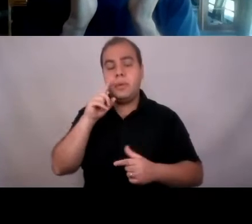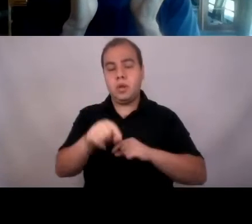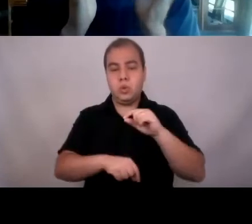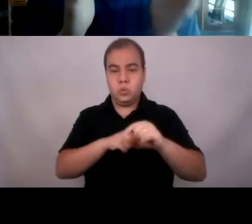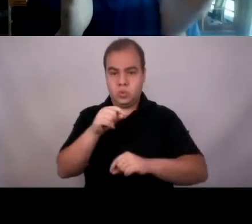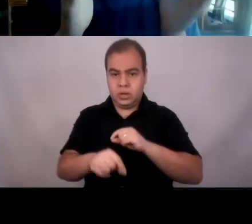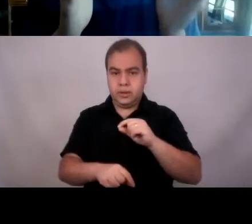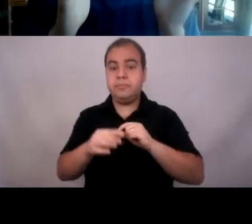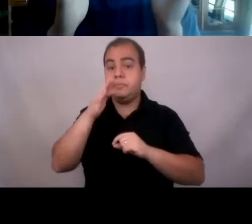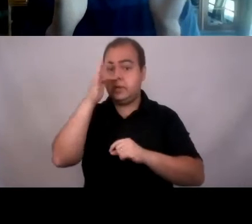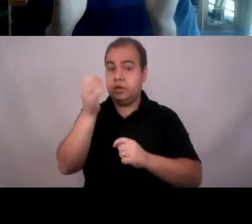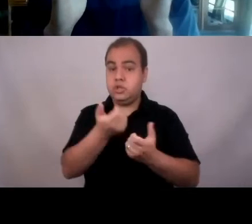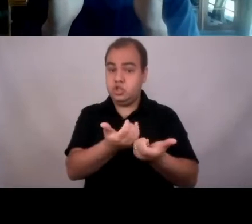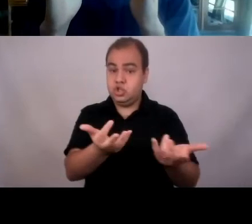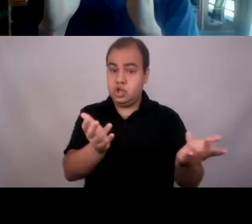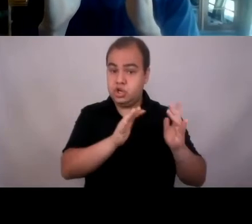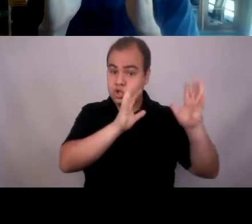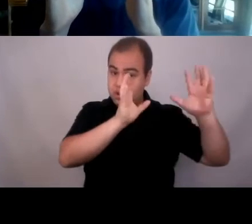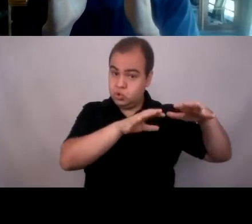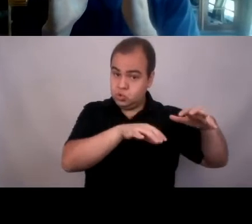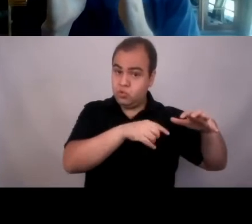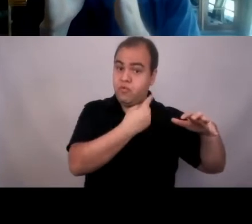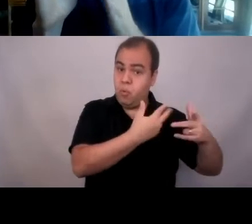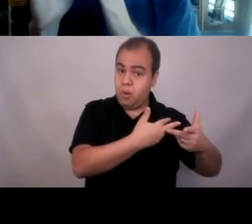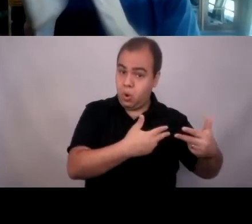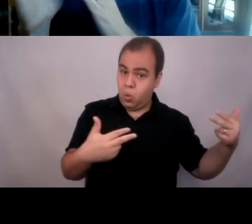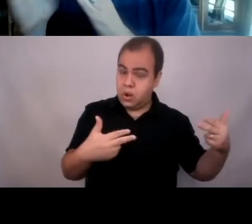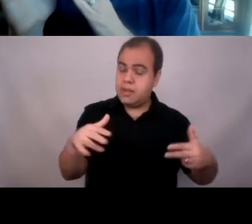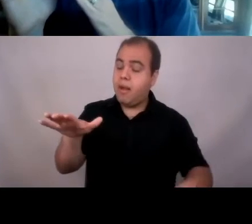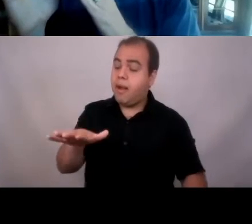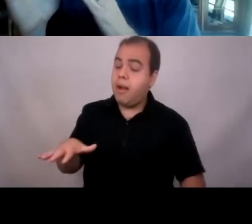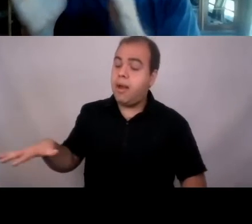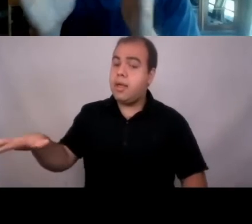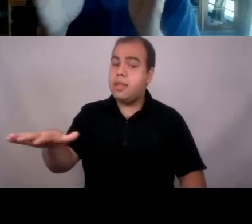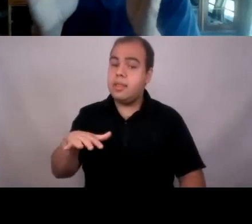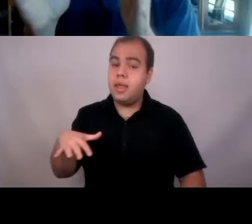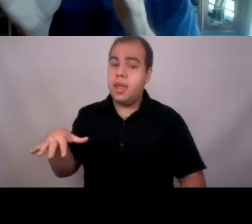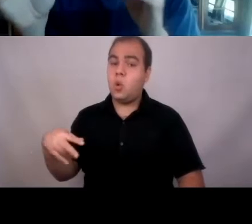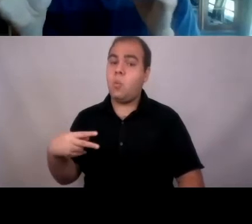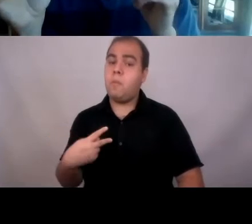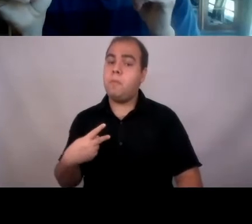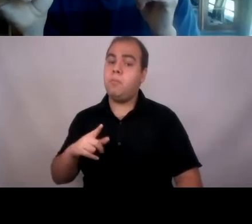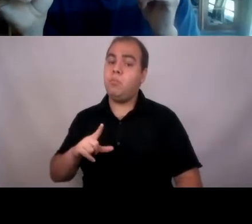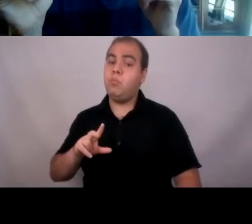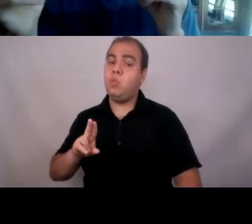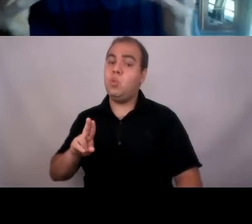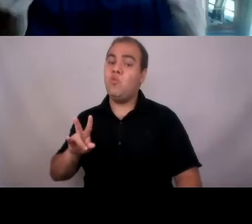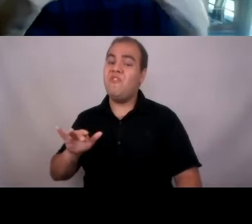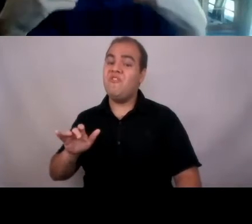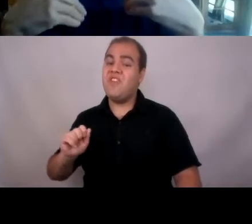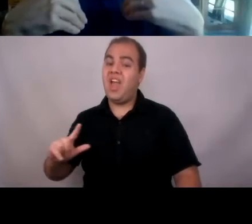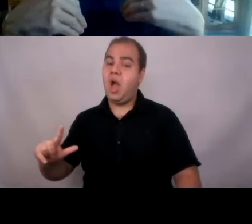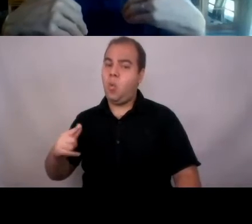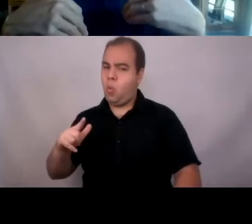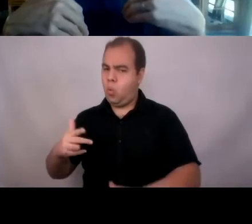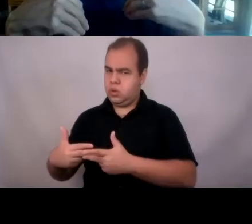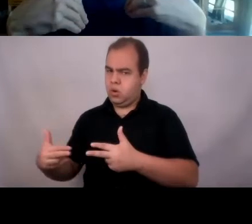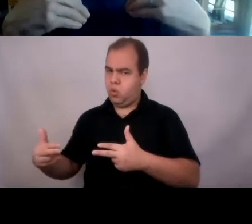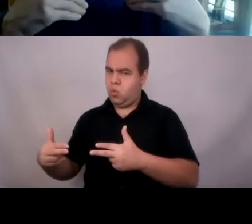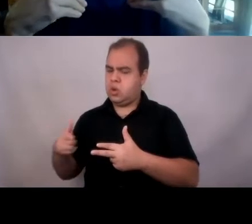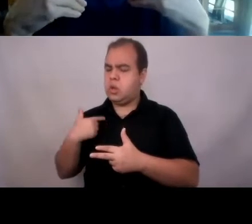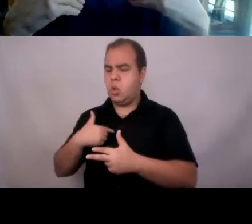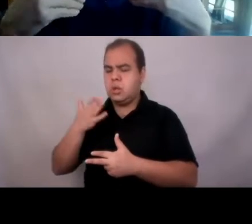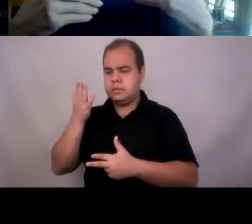de chuva é uma coisa, canteiro pluvial é diferente. A gente pode chamar de jardim de chuva, mas que a gente